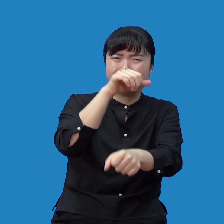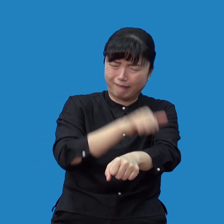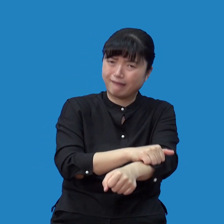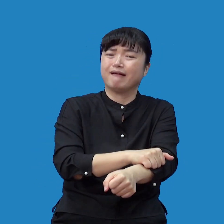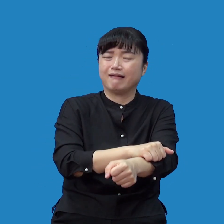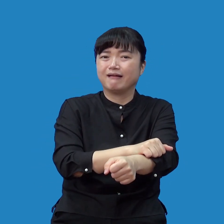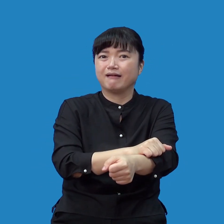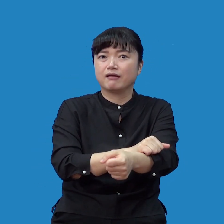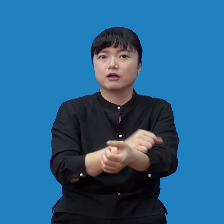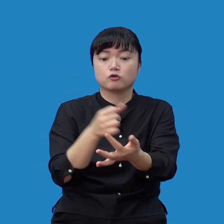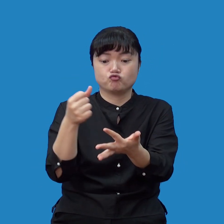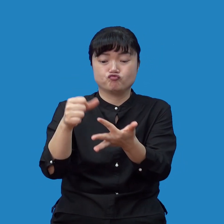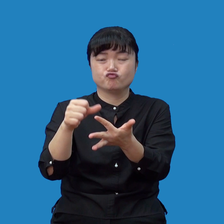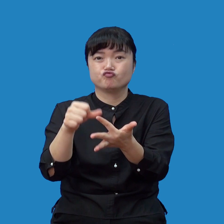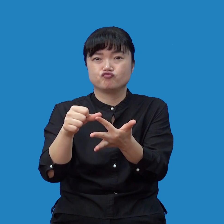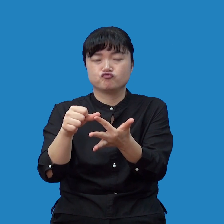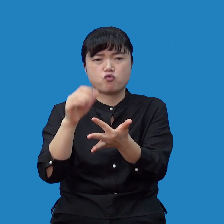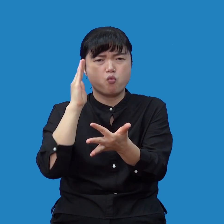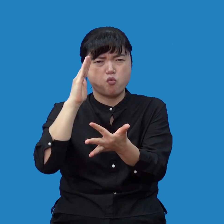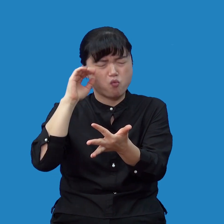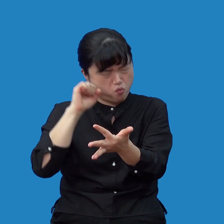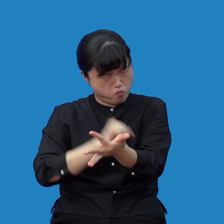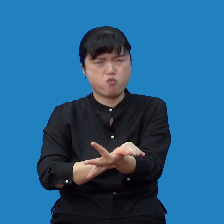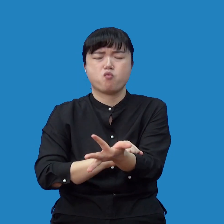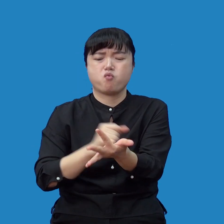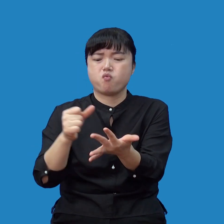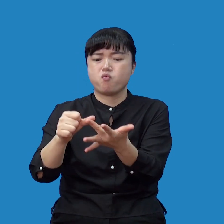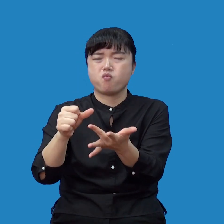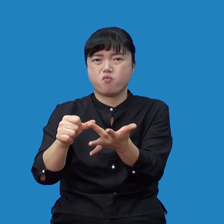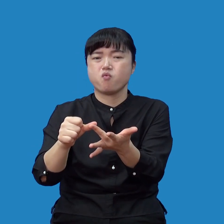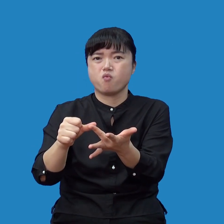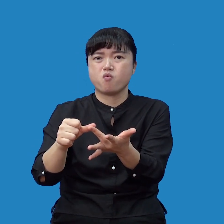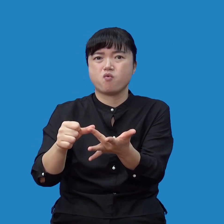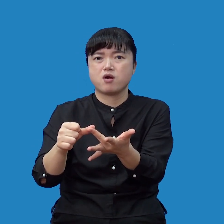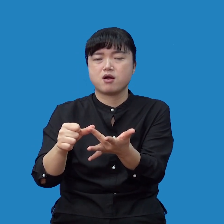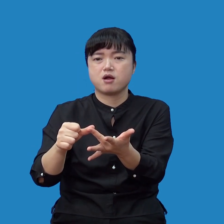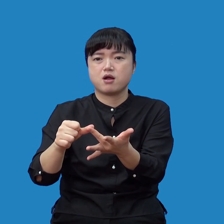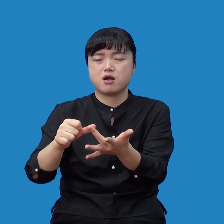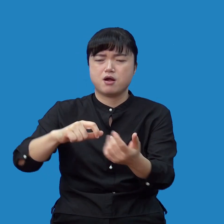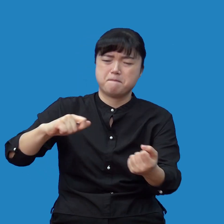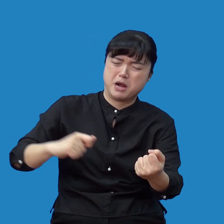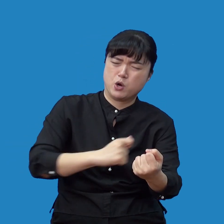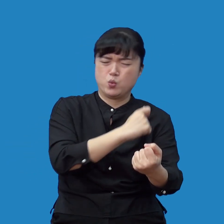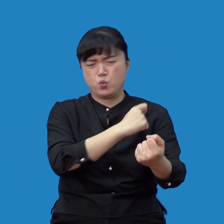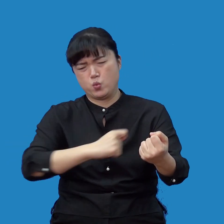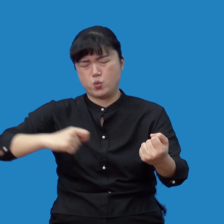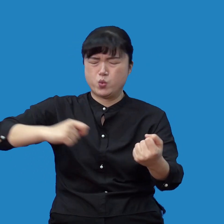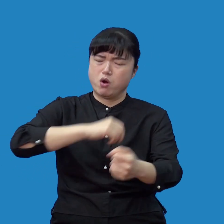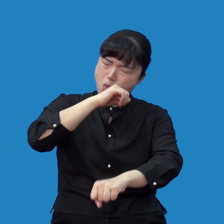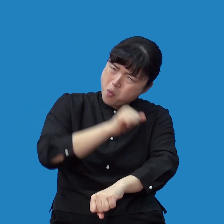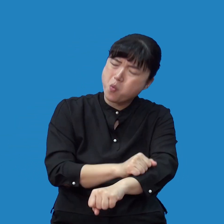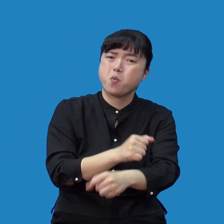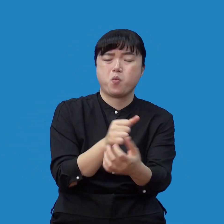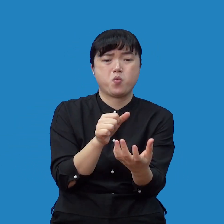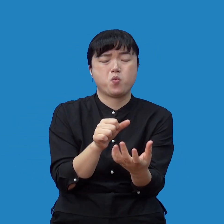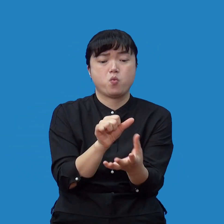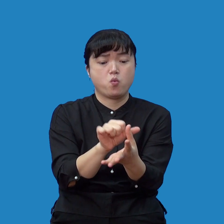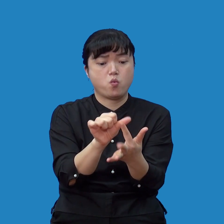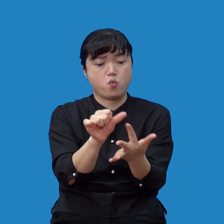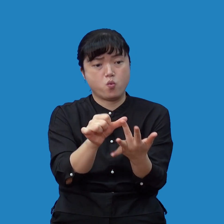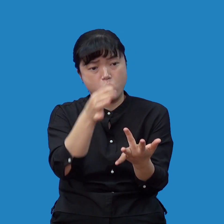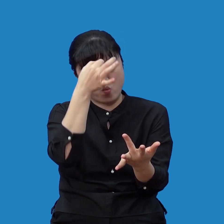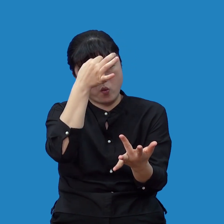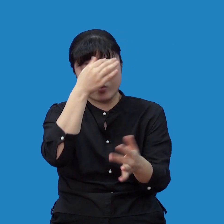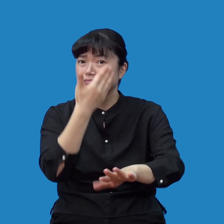잘하고요. 그리고 둘째는 공부를 진짜 잘하고, 그리고 셋째는 이 바이올린을 잘 연주했습니다. 근데 각각